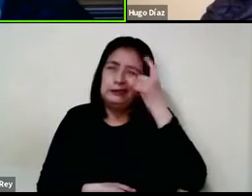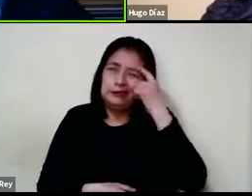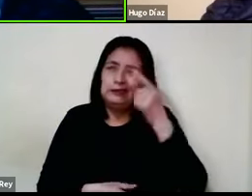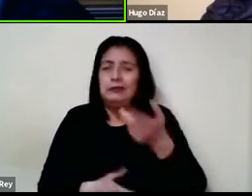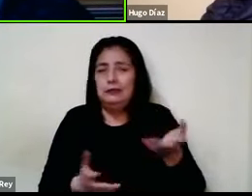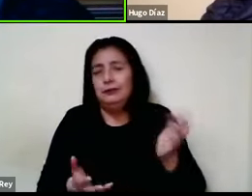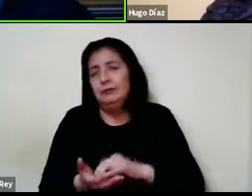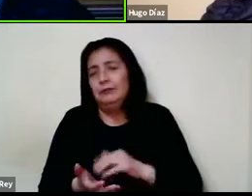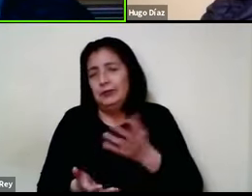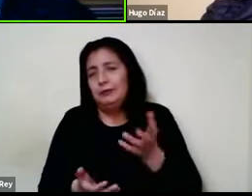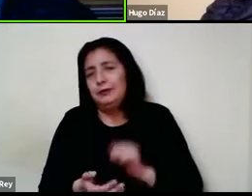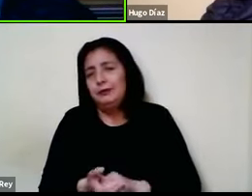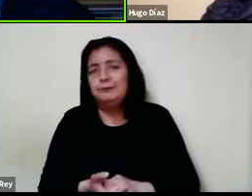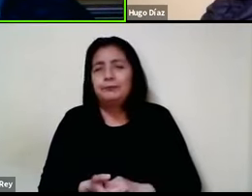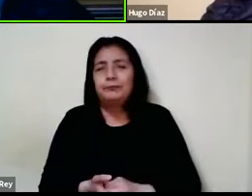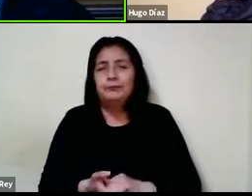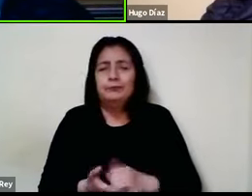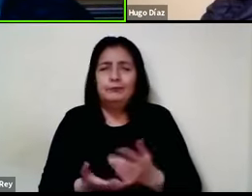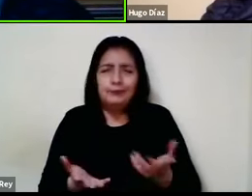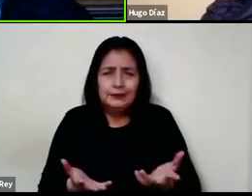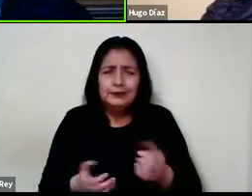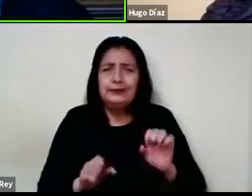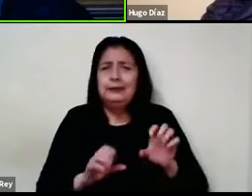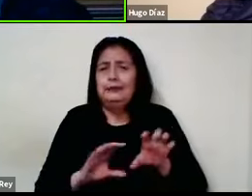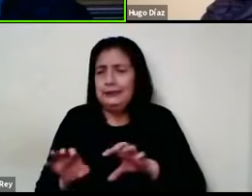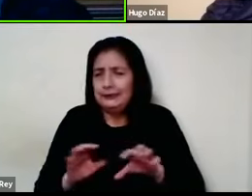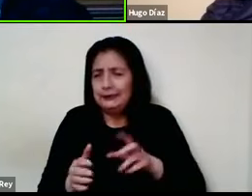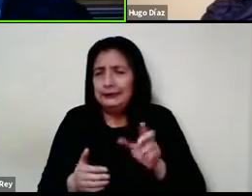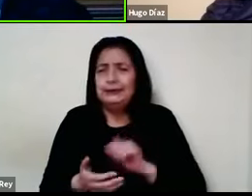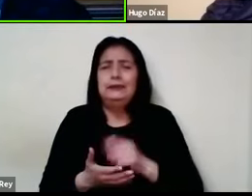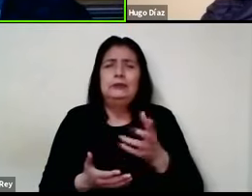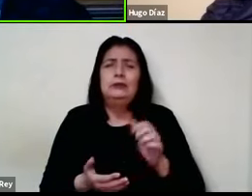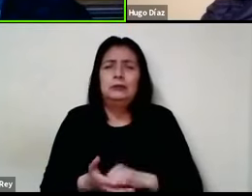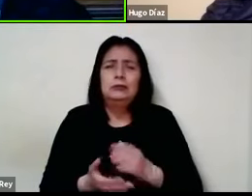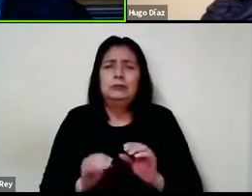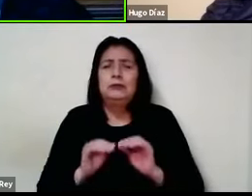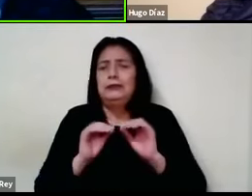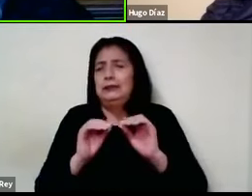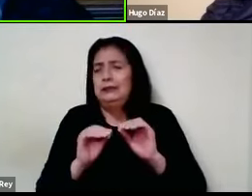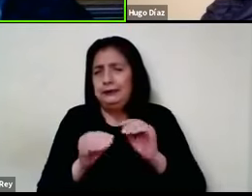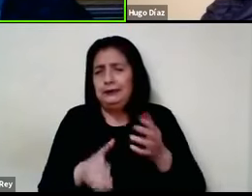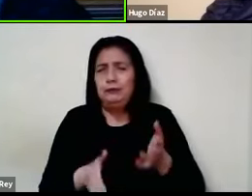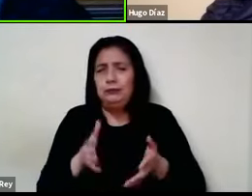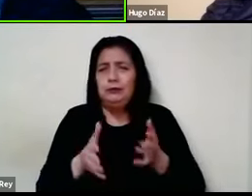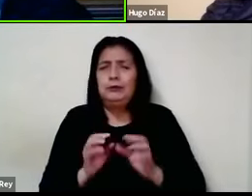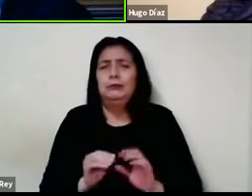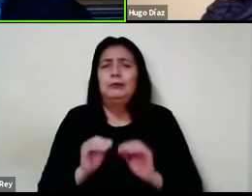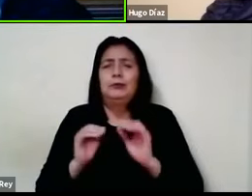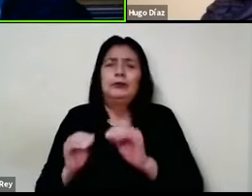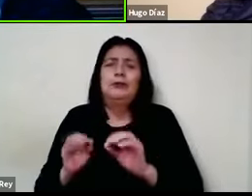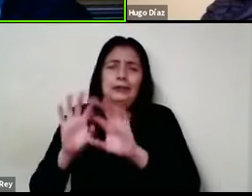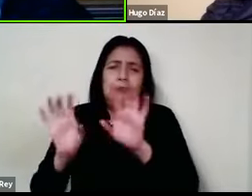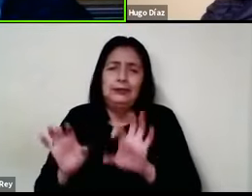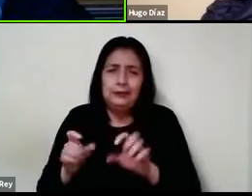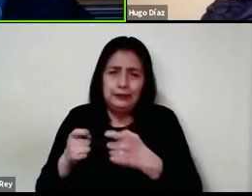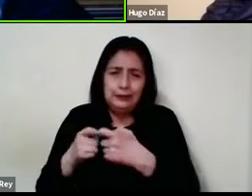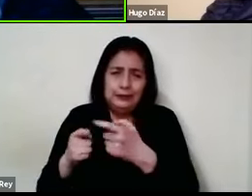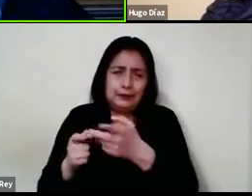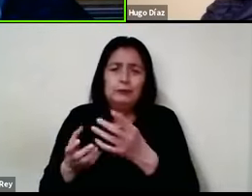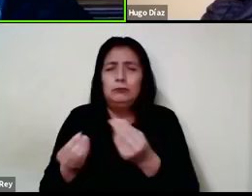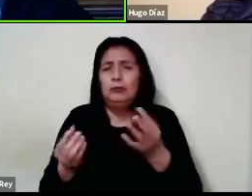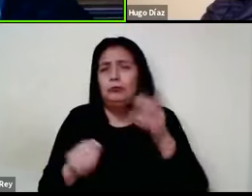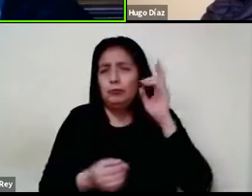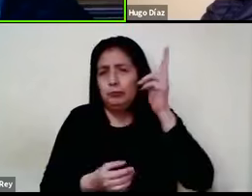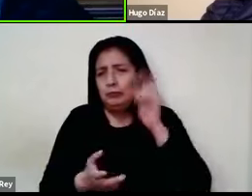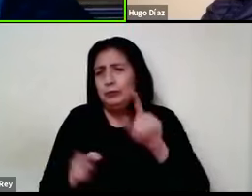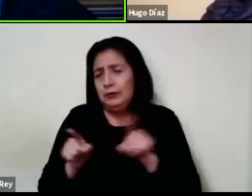cosas. Se está desarrollando. Además, esa aplicación la voy a poner a internet para que muchos